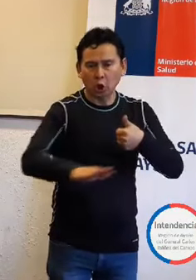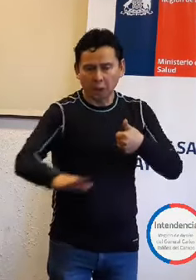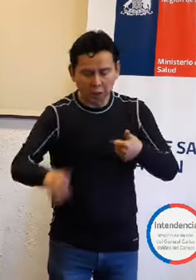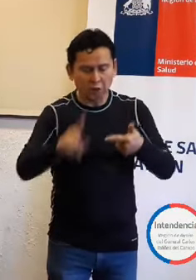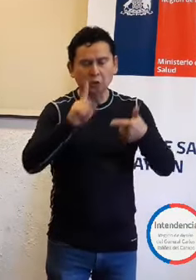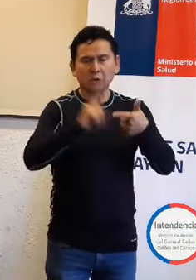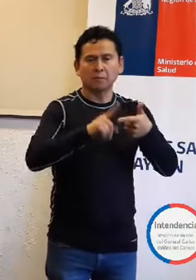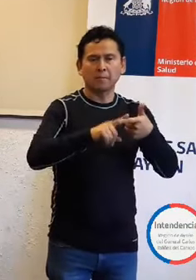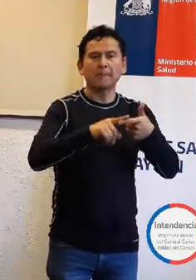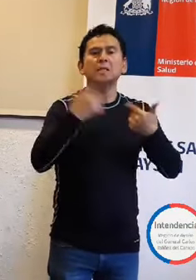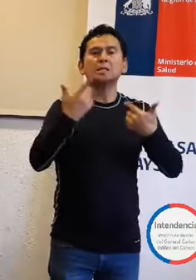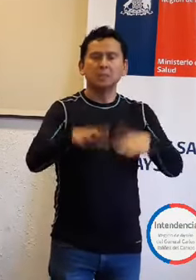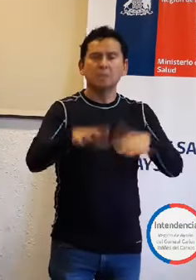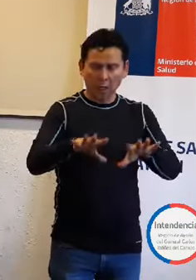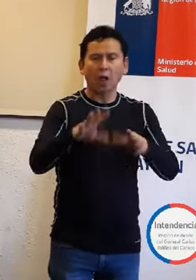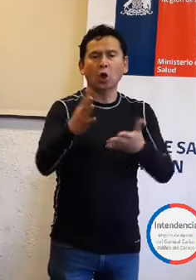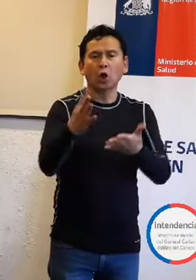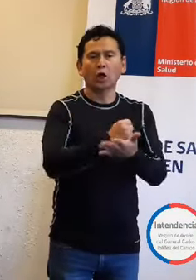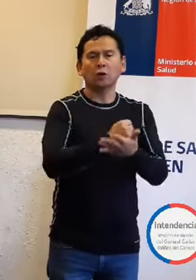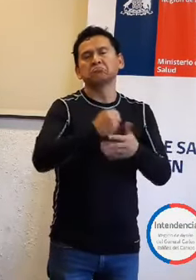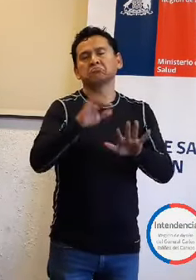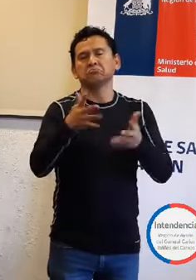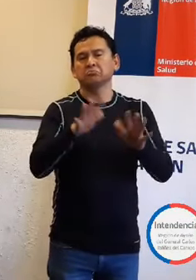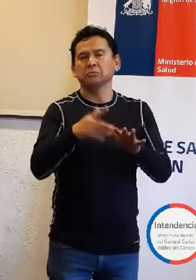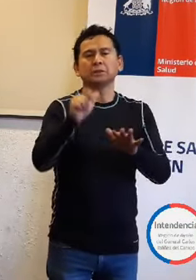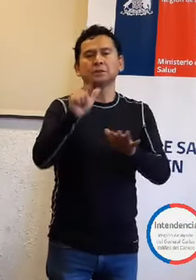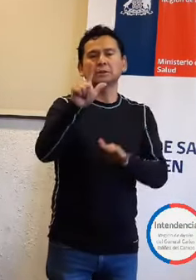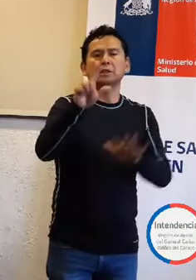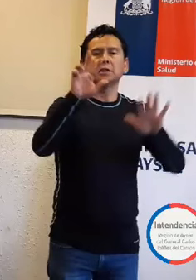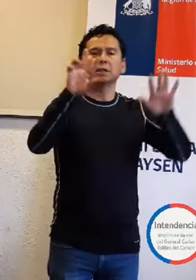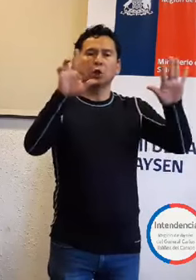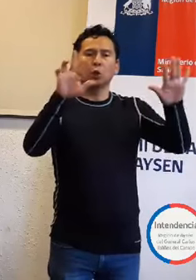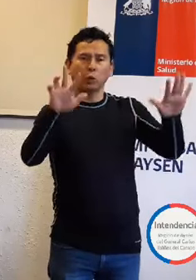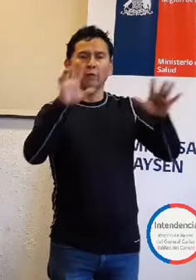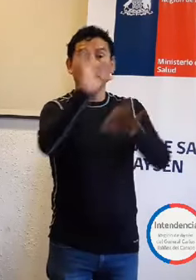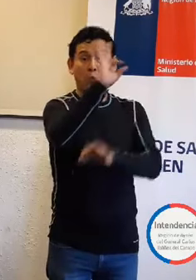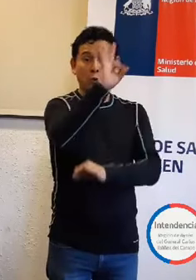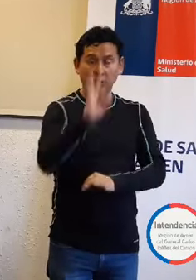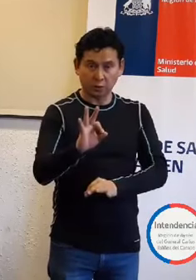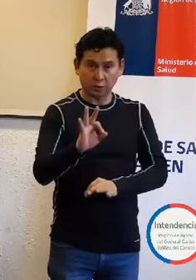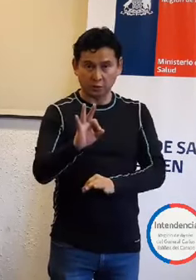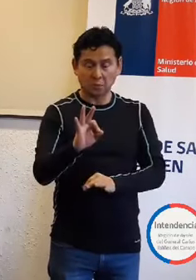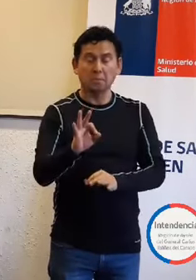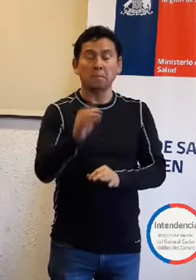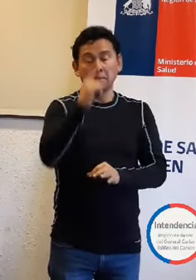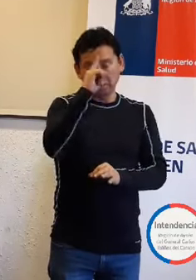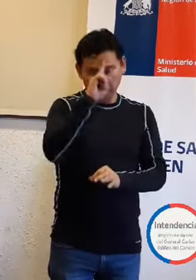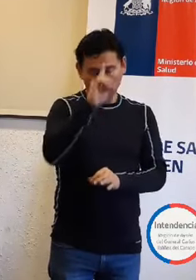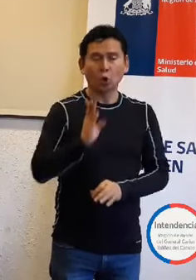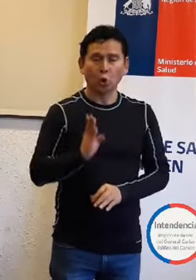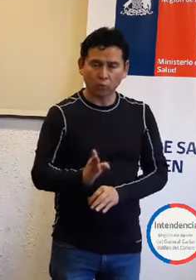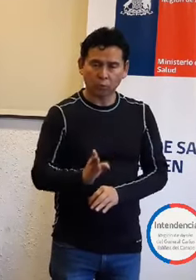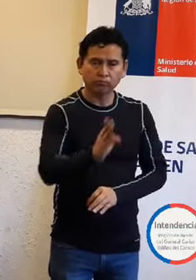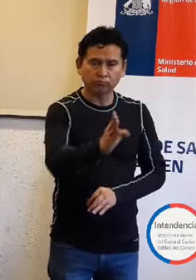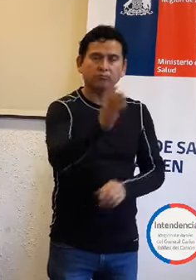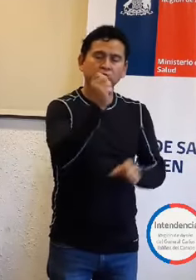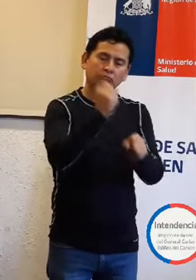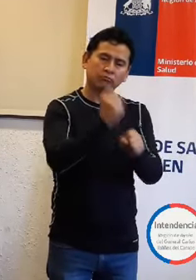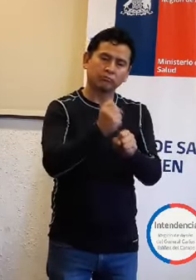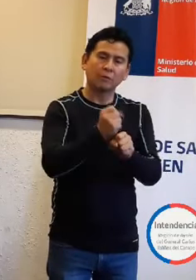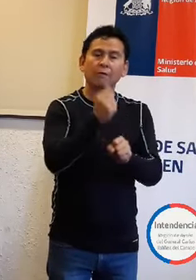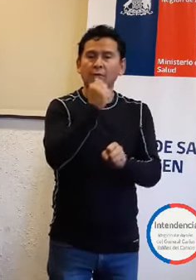lactantes ya han alcanzado una cobertura alrededor del 79% no obstante, seguimos falente en el